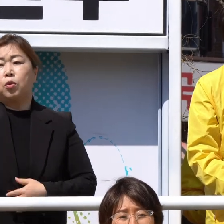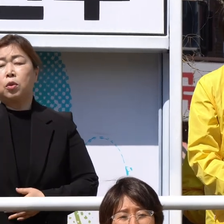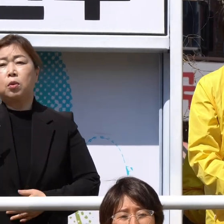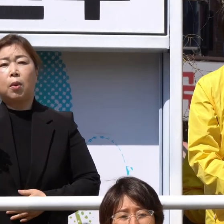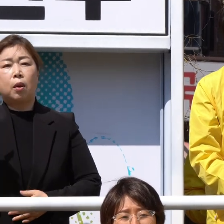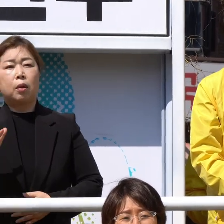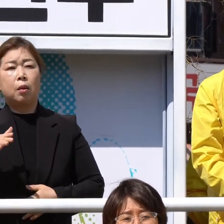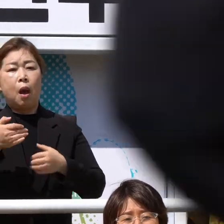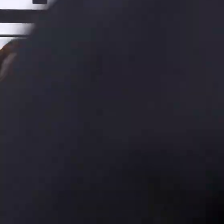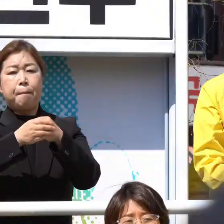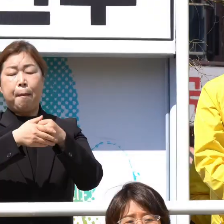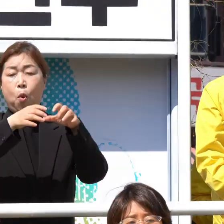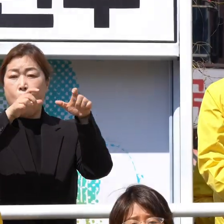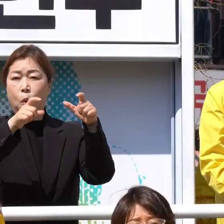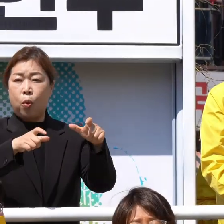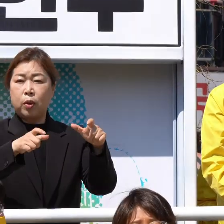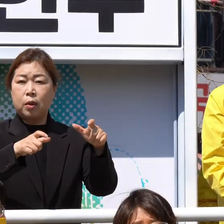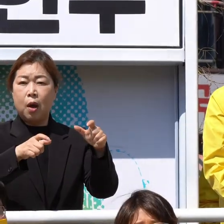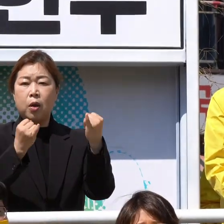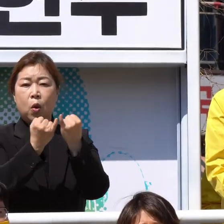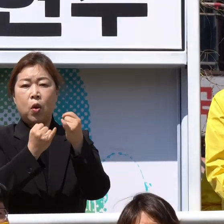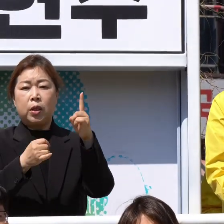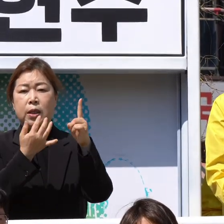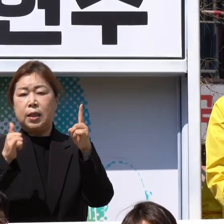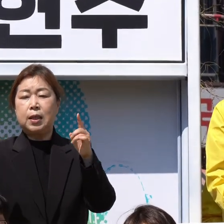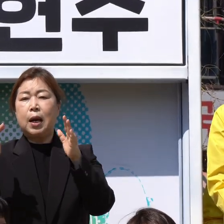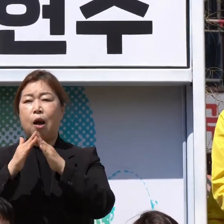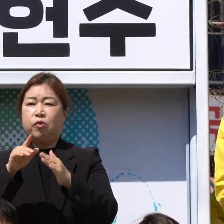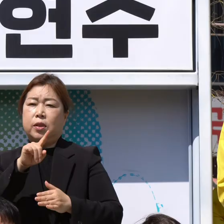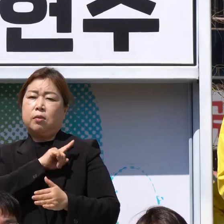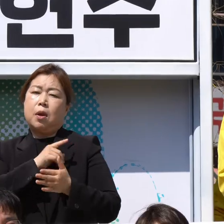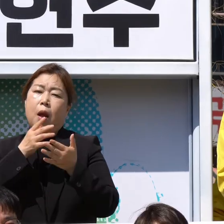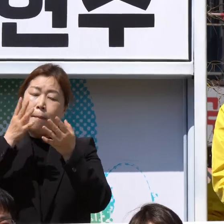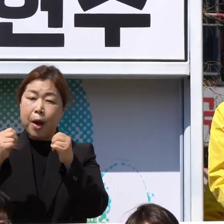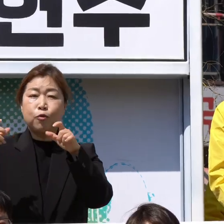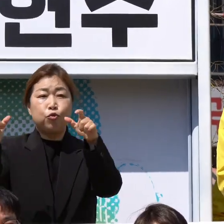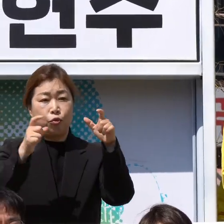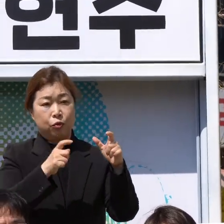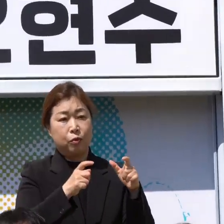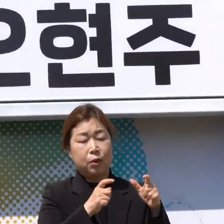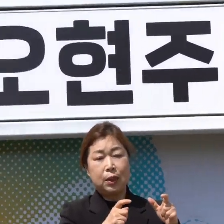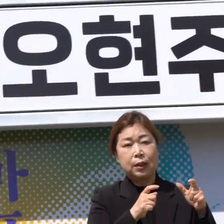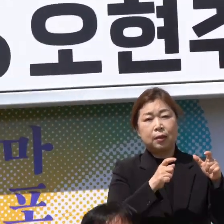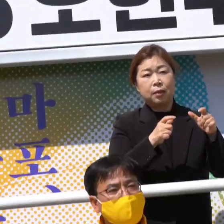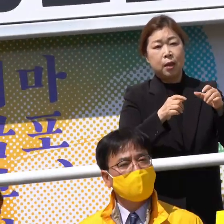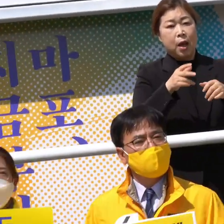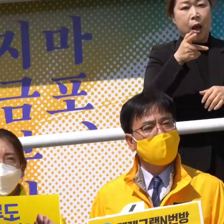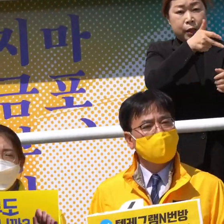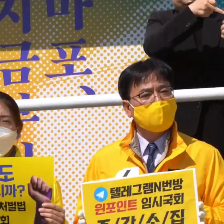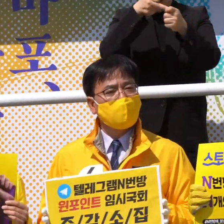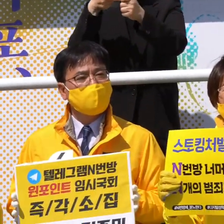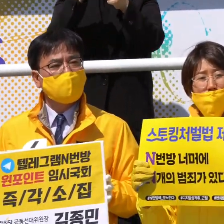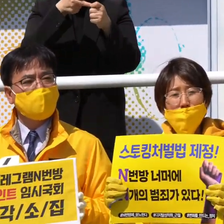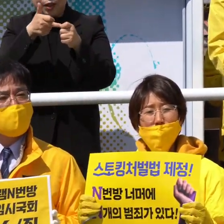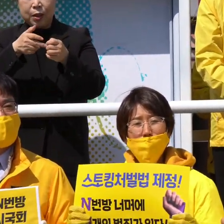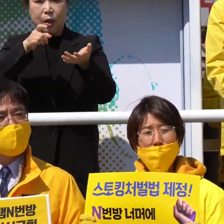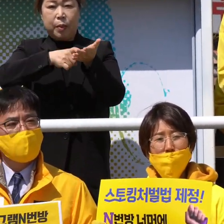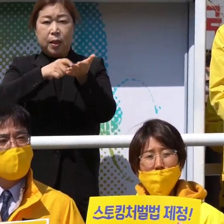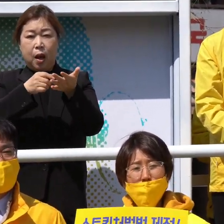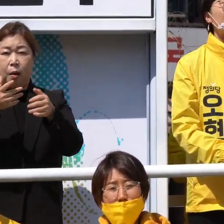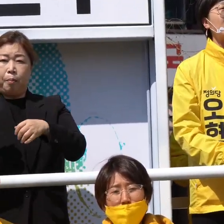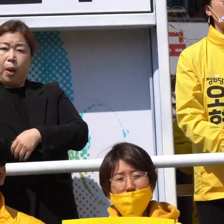모르겠지만 마포가 여성 1인 가구가 가장 많은 구 중에 하나인데요. CCTV 그리고